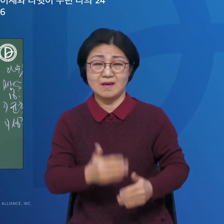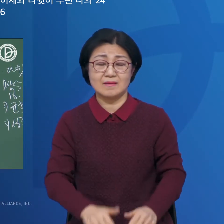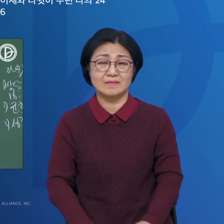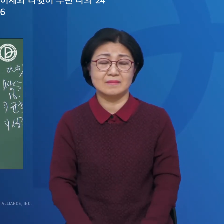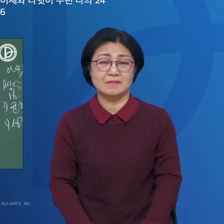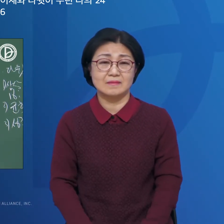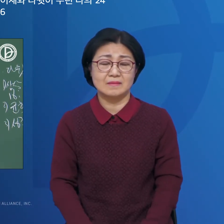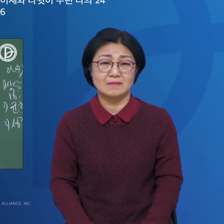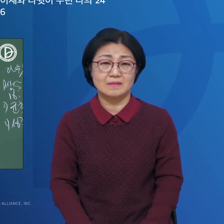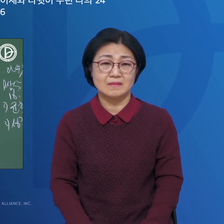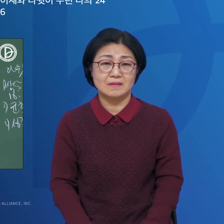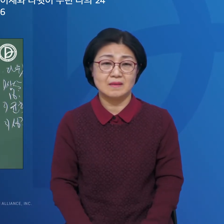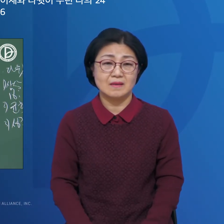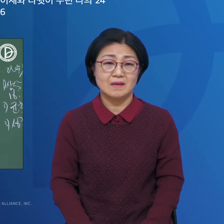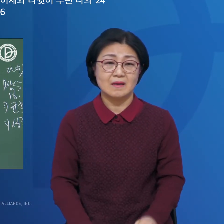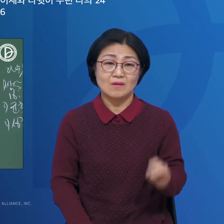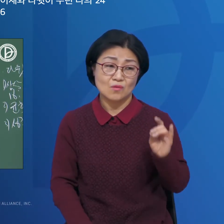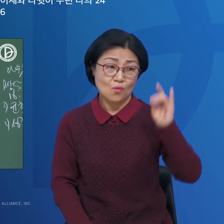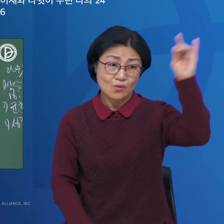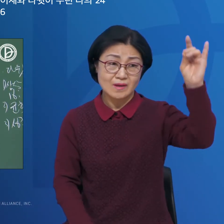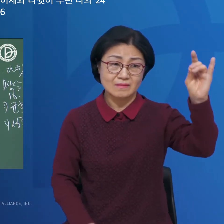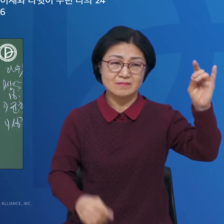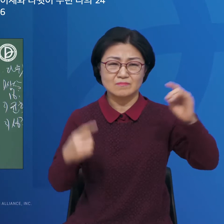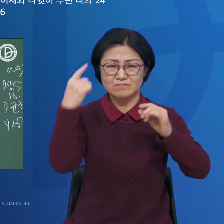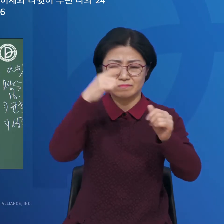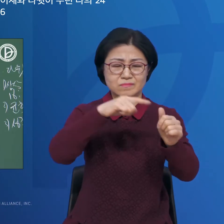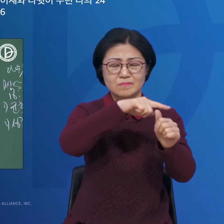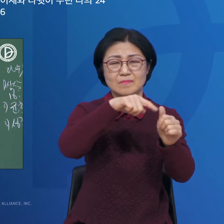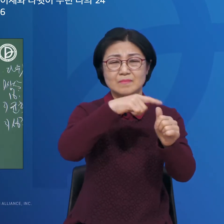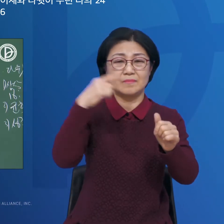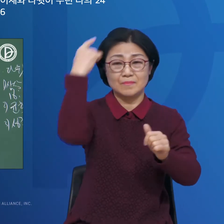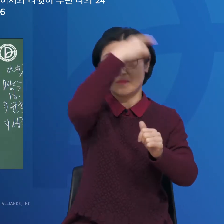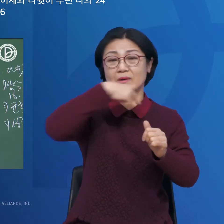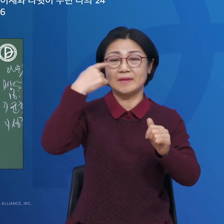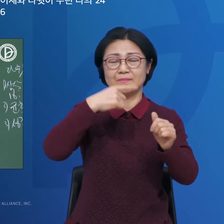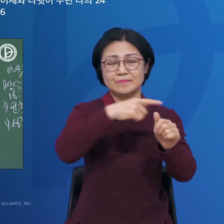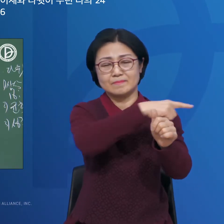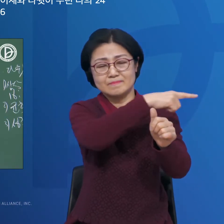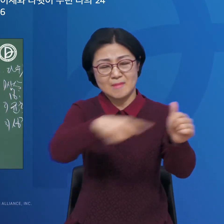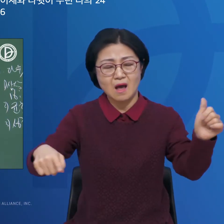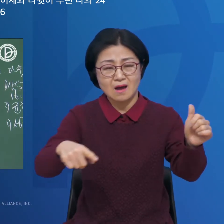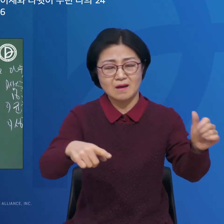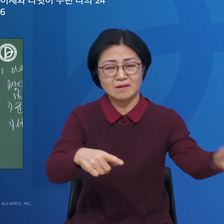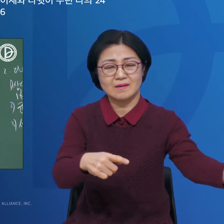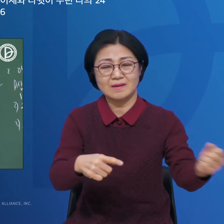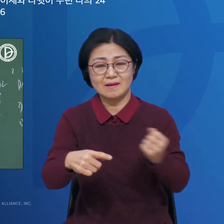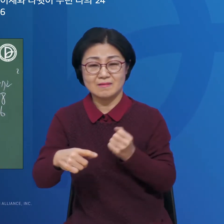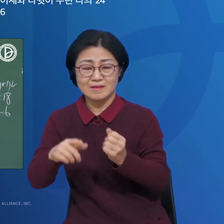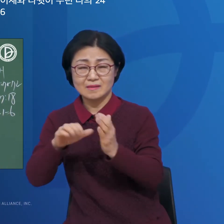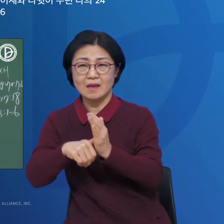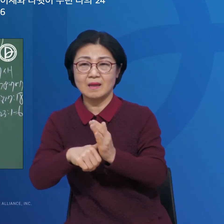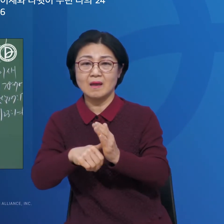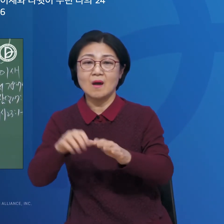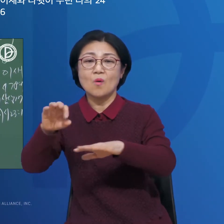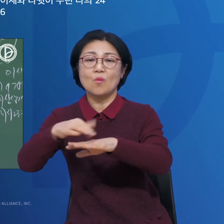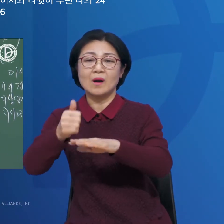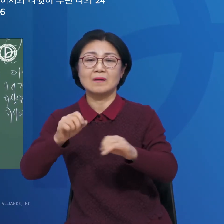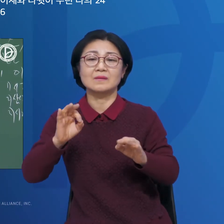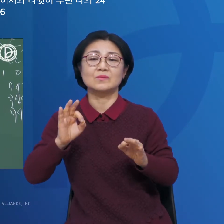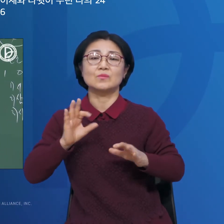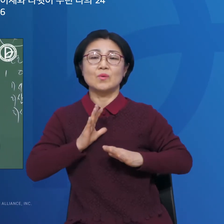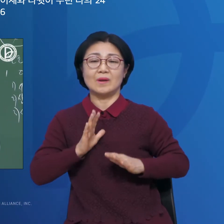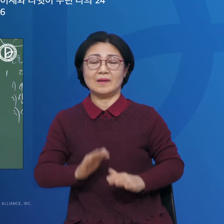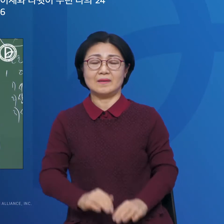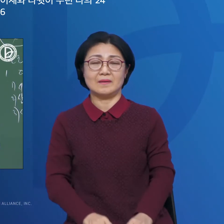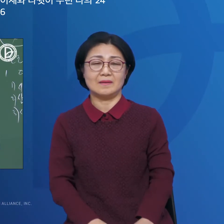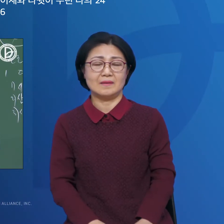beheaded Goliath and took that head before King Saul, he was so shocked. 우리 안 그럽니까? 잘 아는 사이라도 너무 놀랐냐면 야, 니 진짜 니